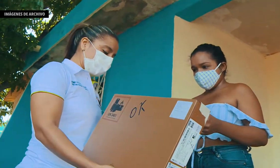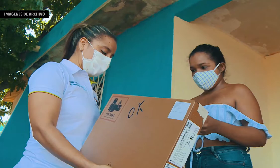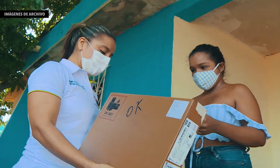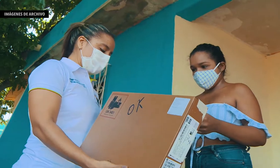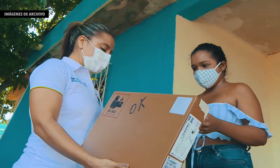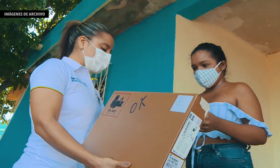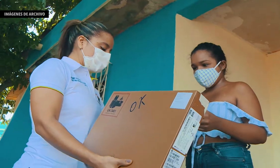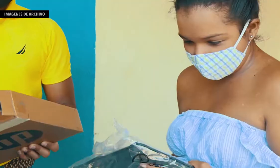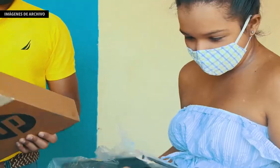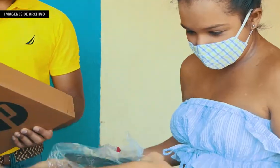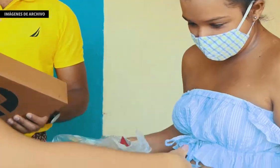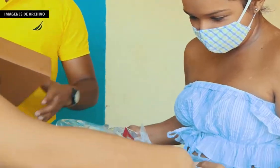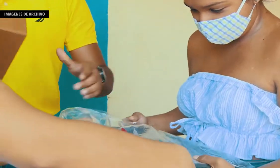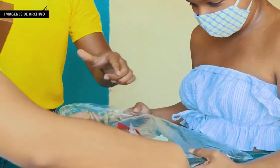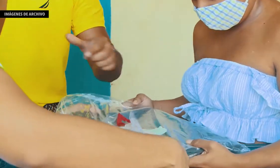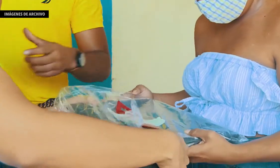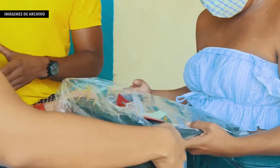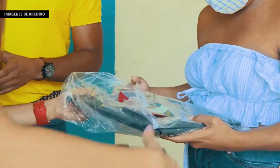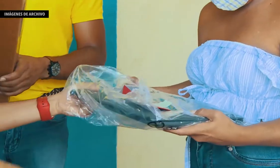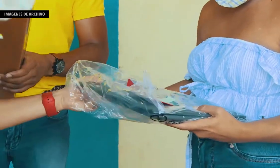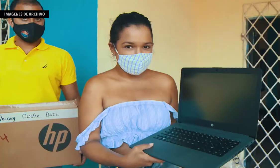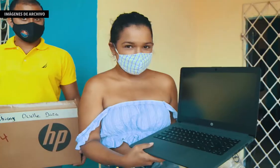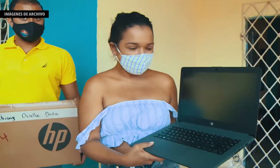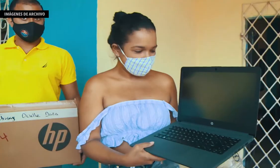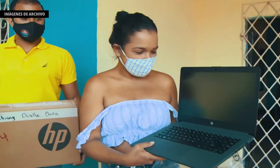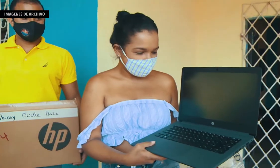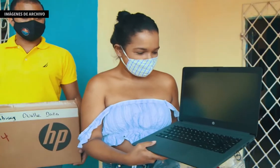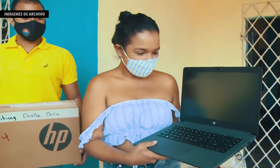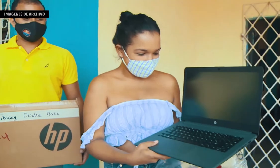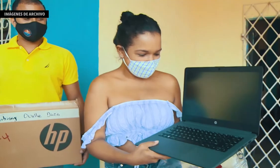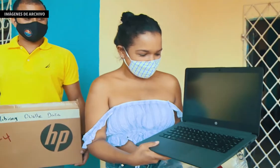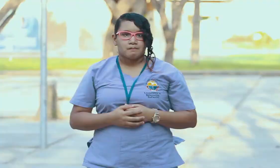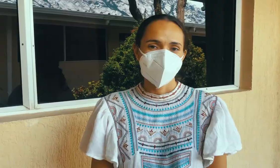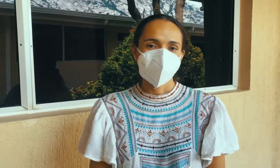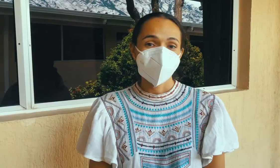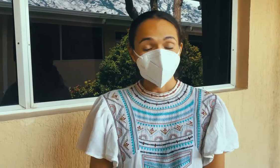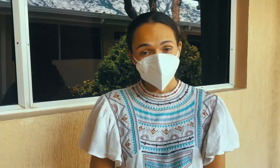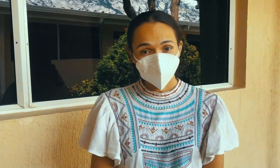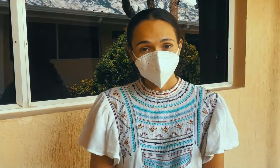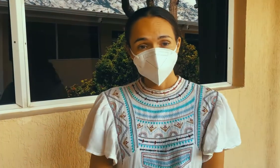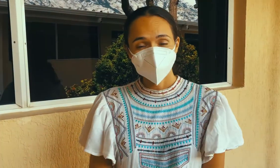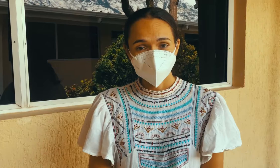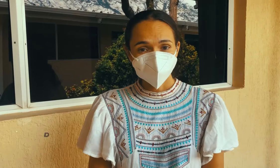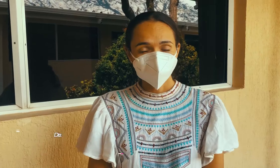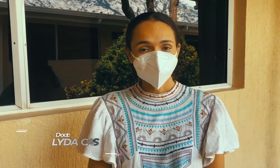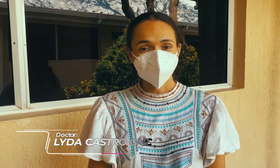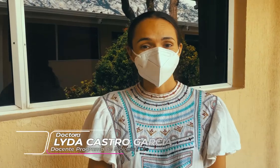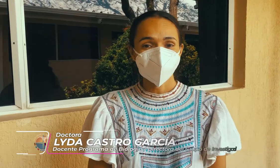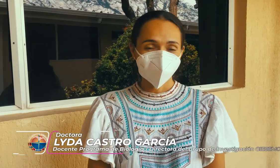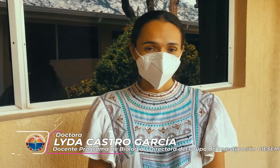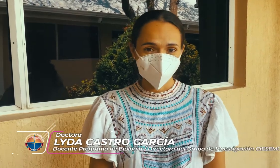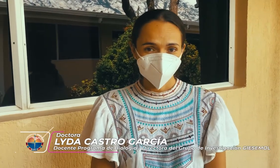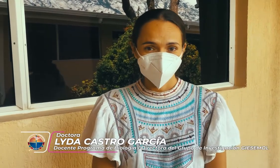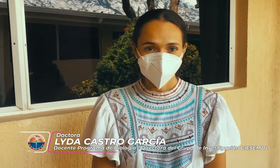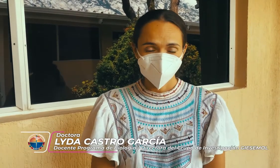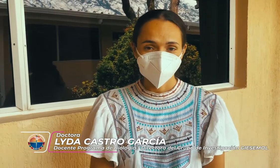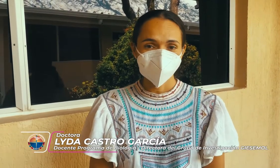durante esta pandemia, pienso que es maravilloso todos los procesos de inclusión. Empezamos a participar en el proceso